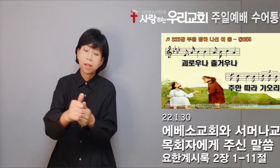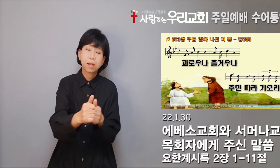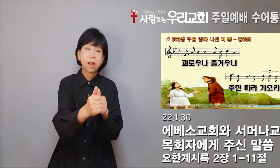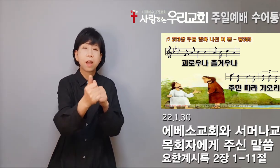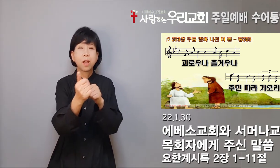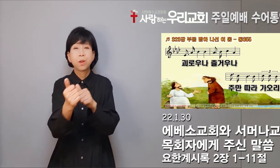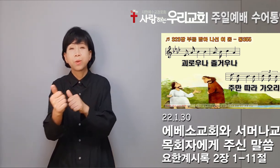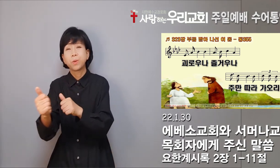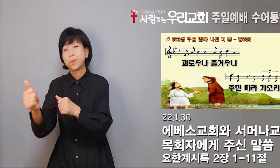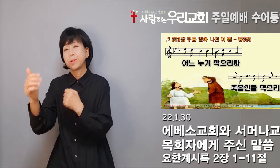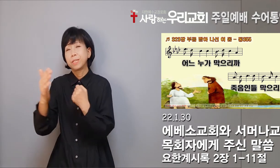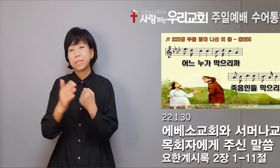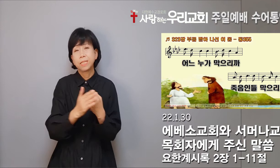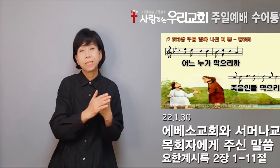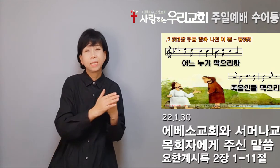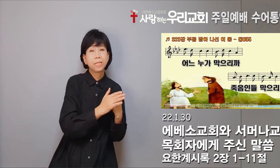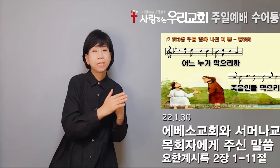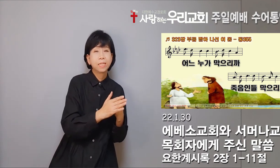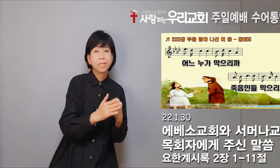따라가오리니